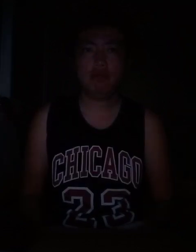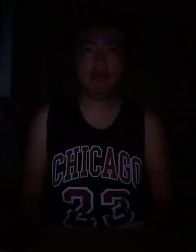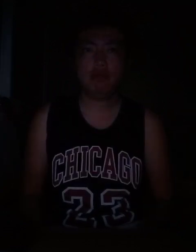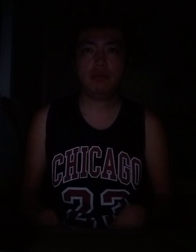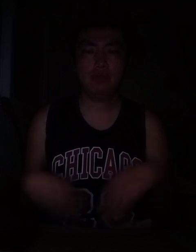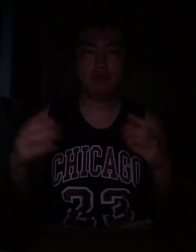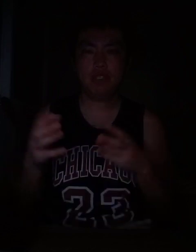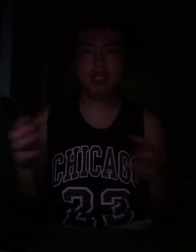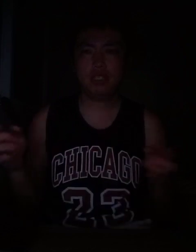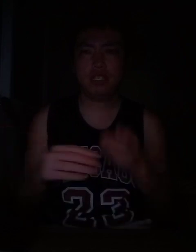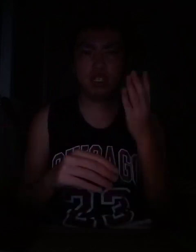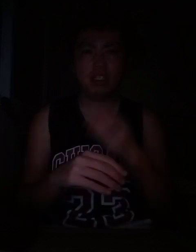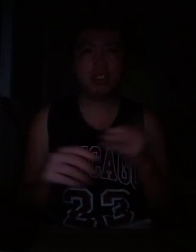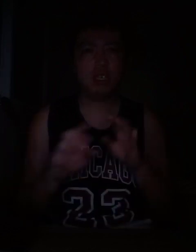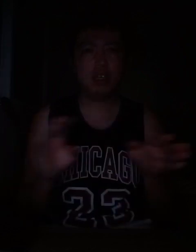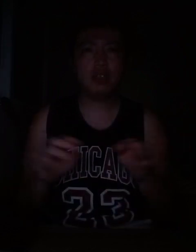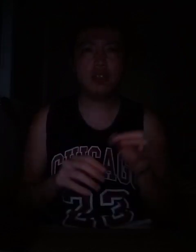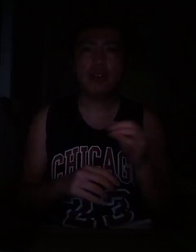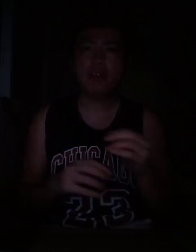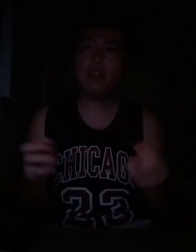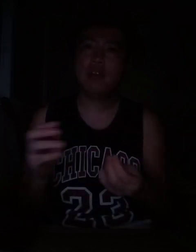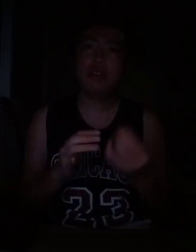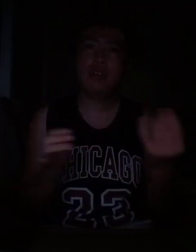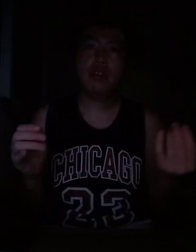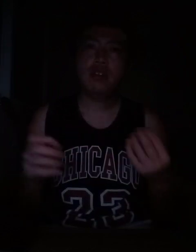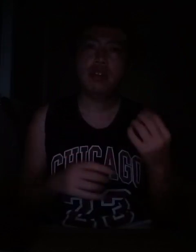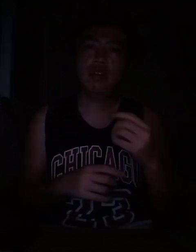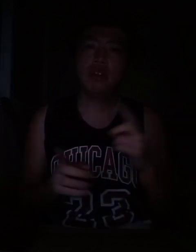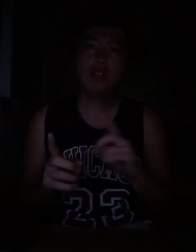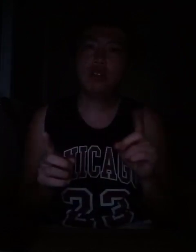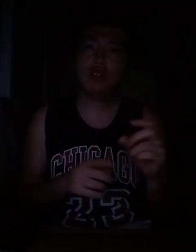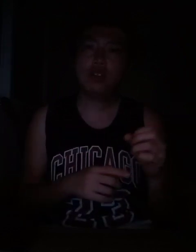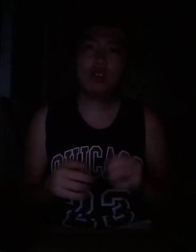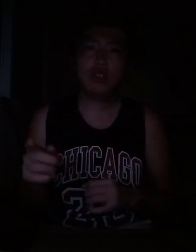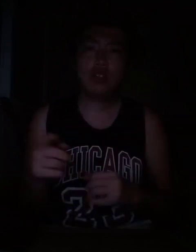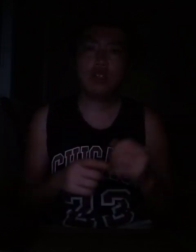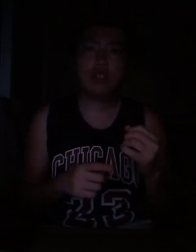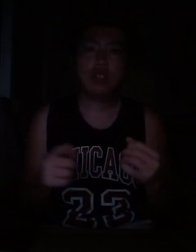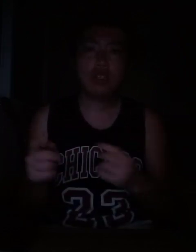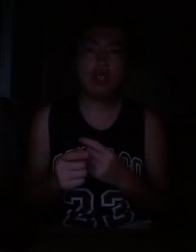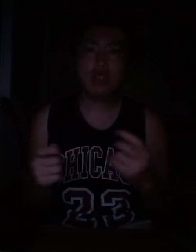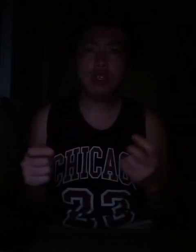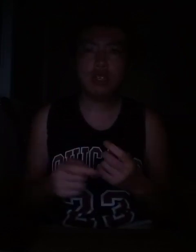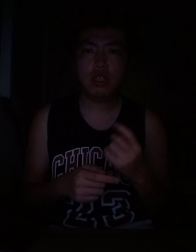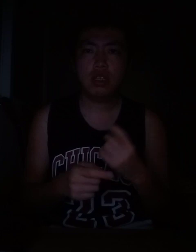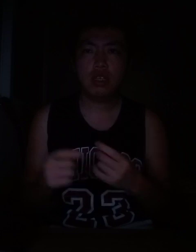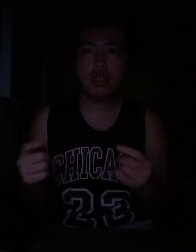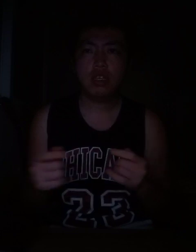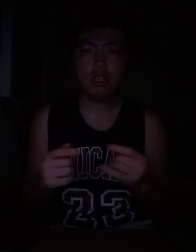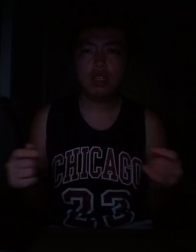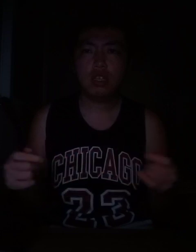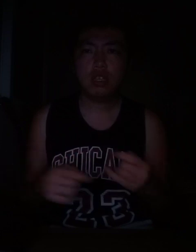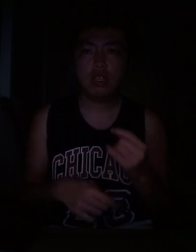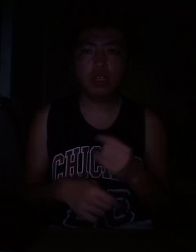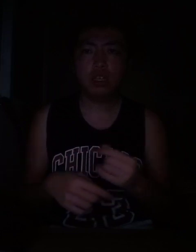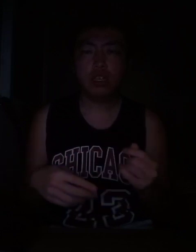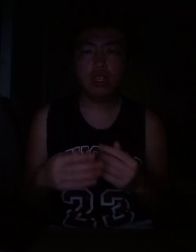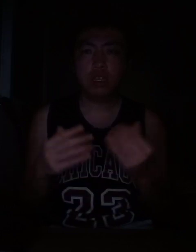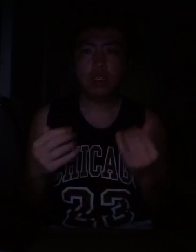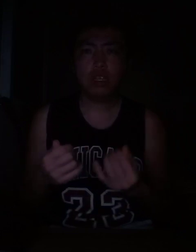아직 끝은 아닙니다. 기왕에 큰 문제가 있었고 어떻게 대회를 이렇게 준비할 수 있느냐는 국제사회 비판이 쏟아졌지만 마무리만큼은 박수 속에서